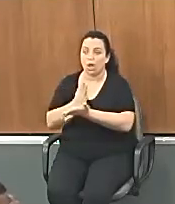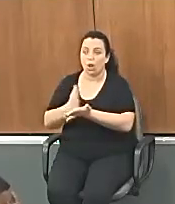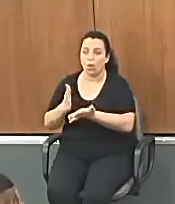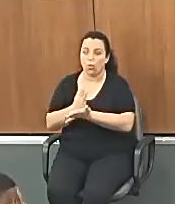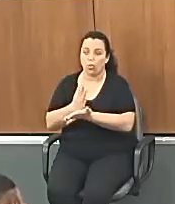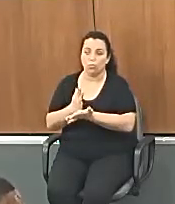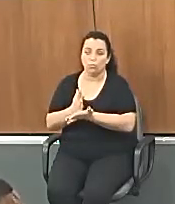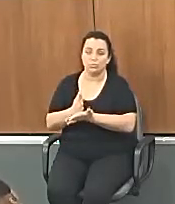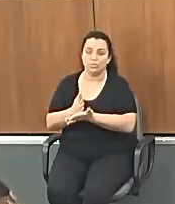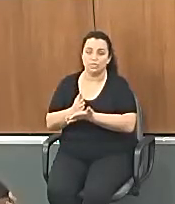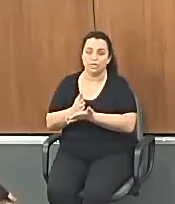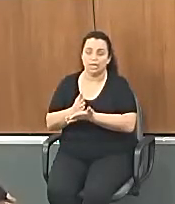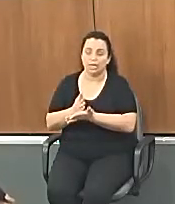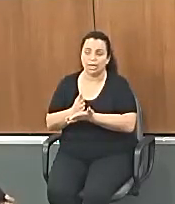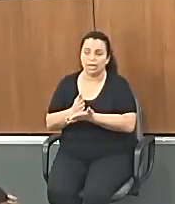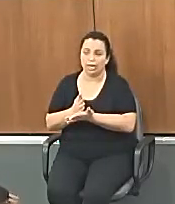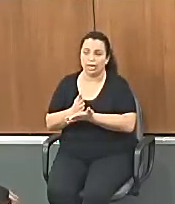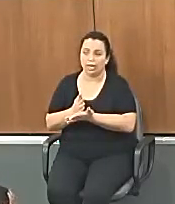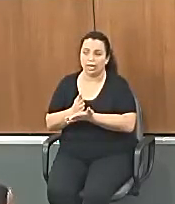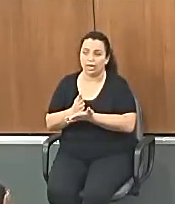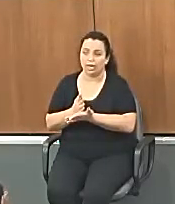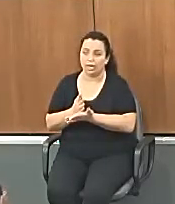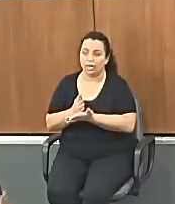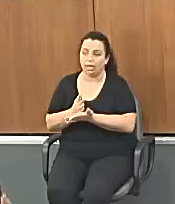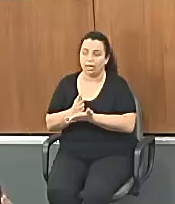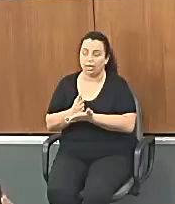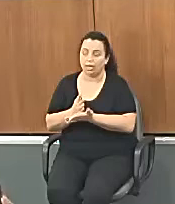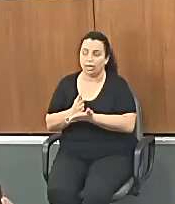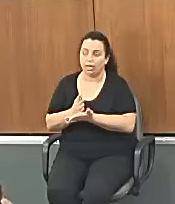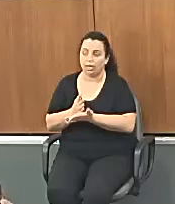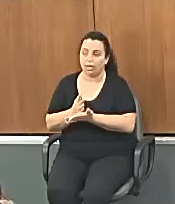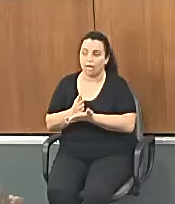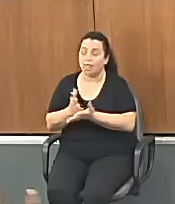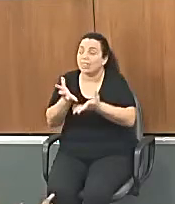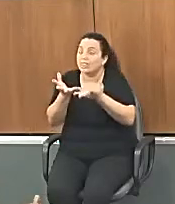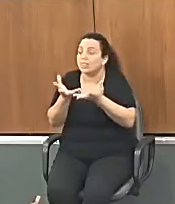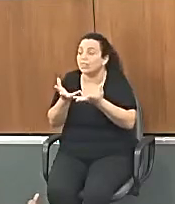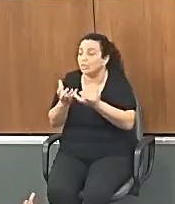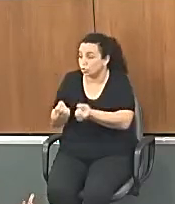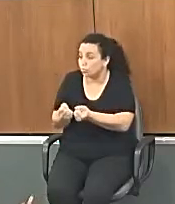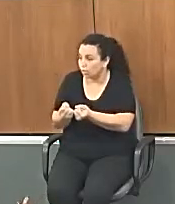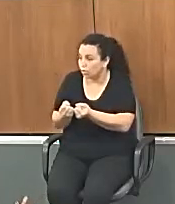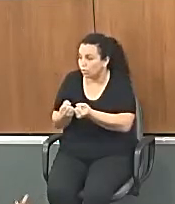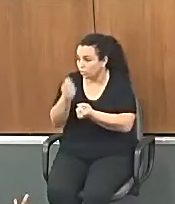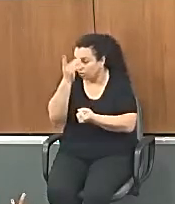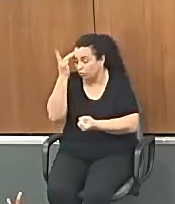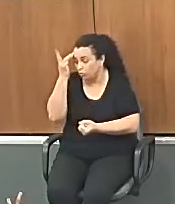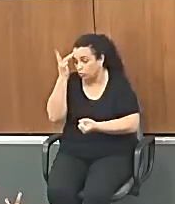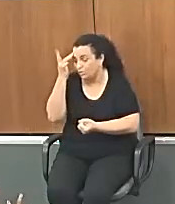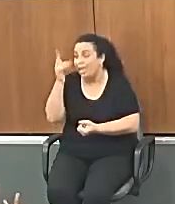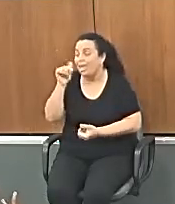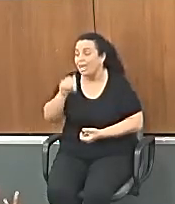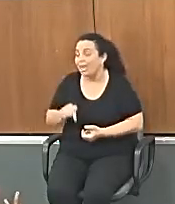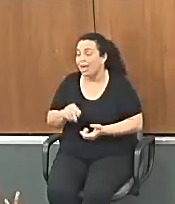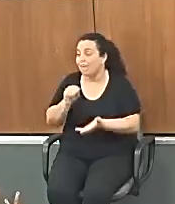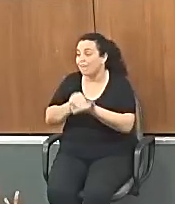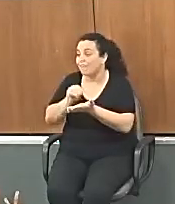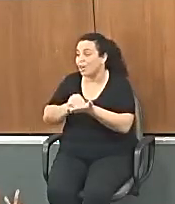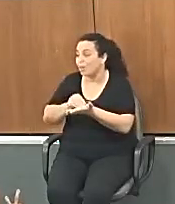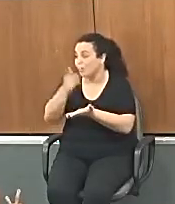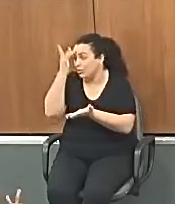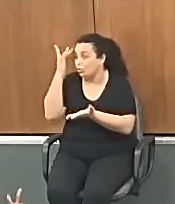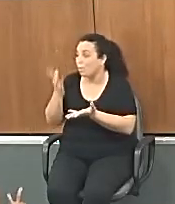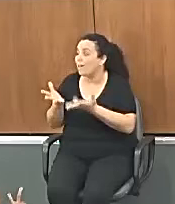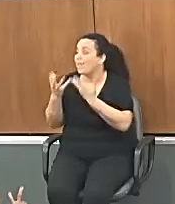alguns terminais que atendem a população terminais de ônibus e as pessoas lá têm dificuldade de atender pessoas com deficiência